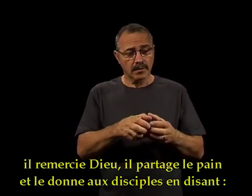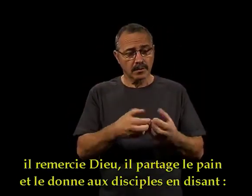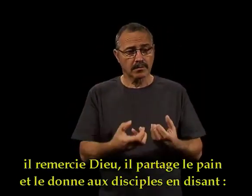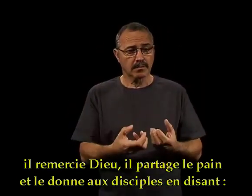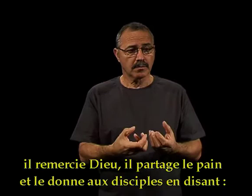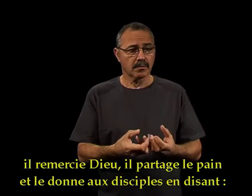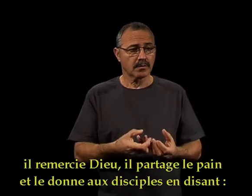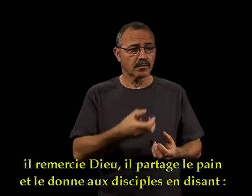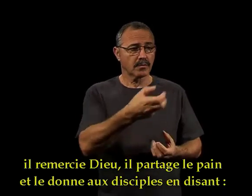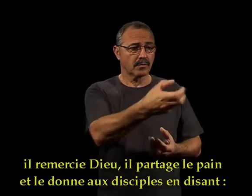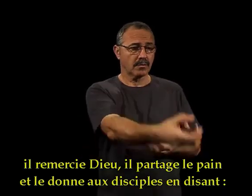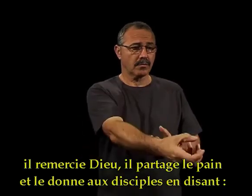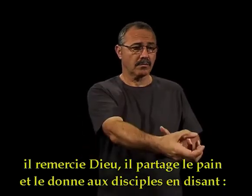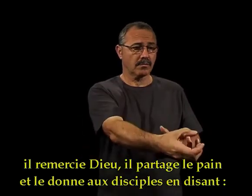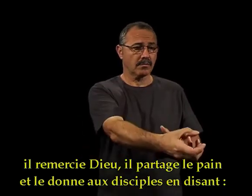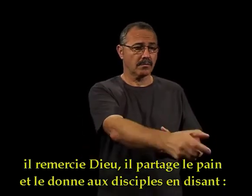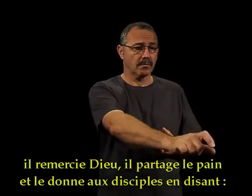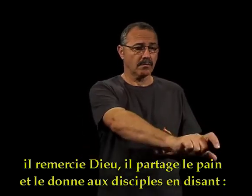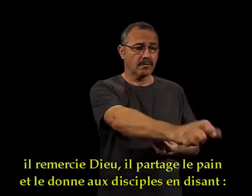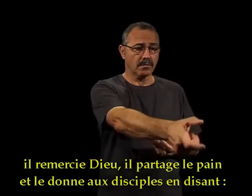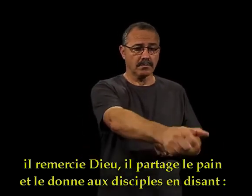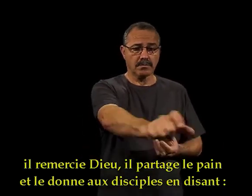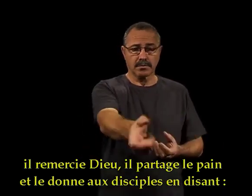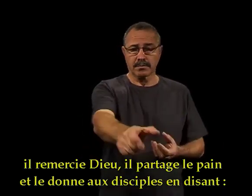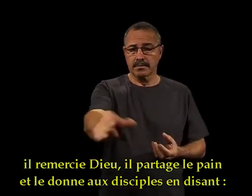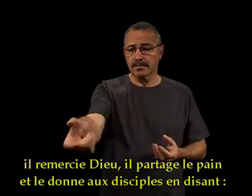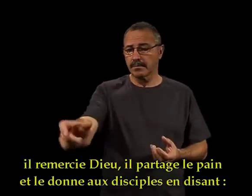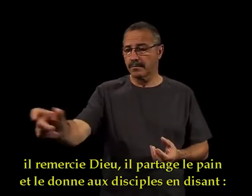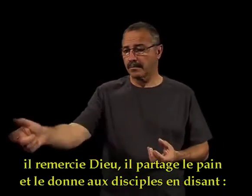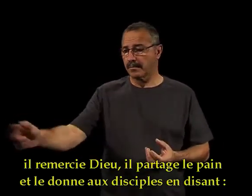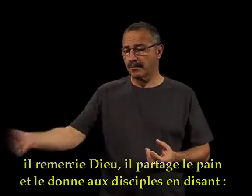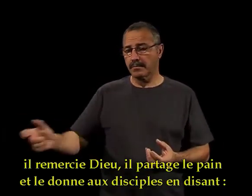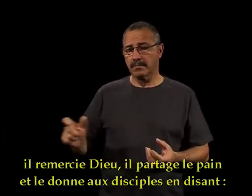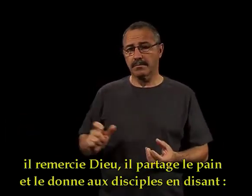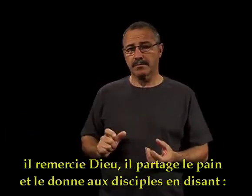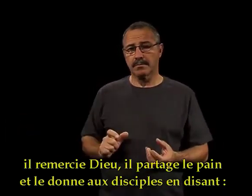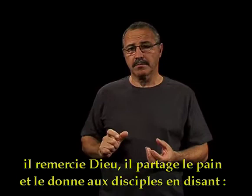il partage le pain et le donne aux disciples en disant : «